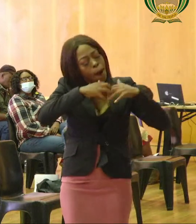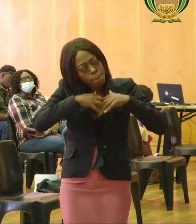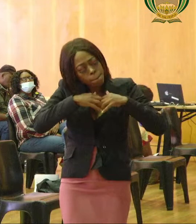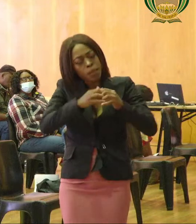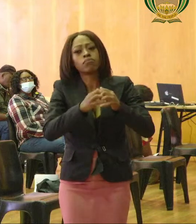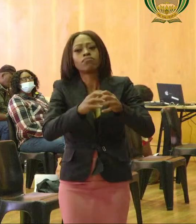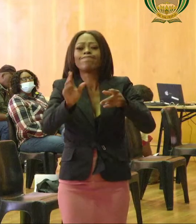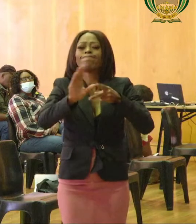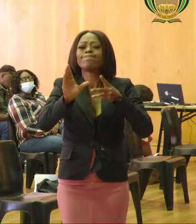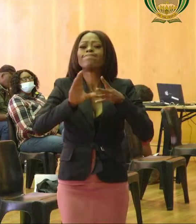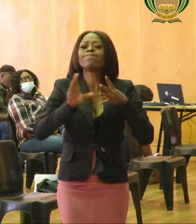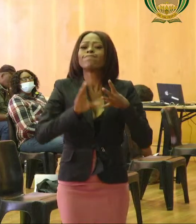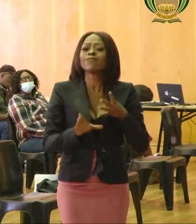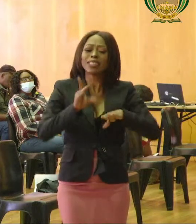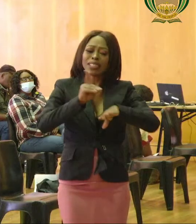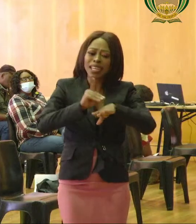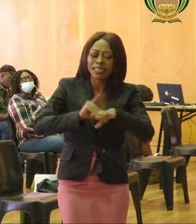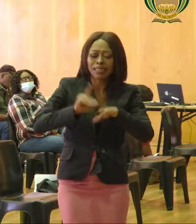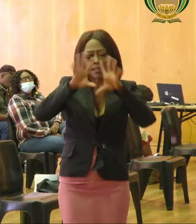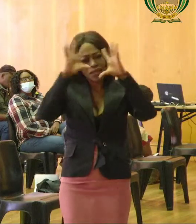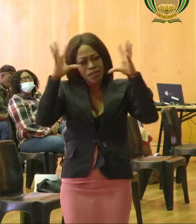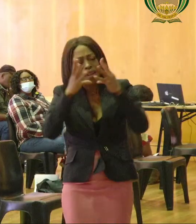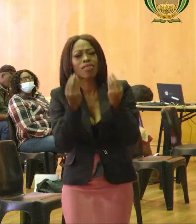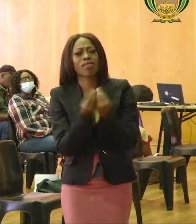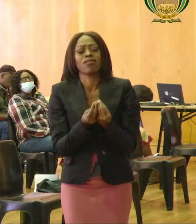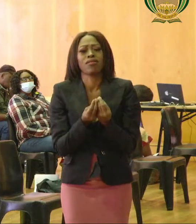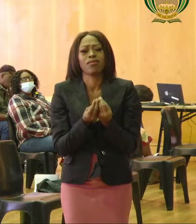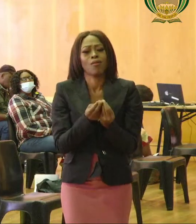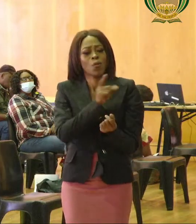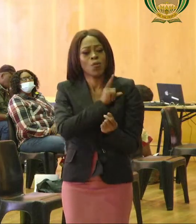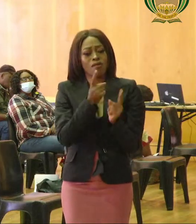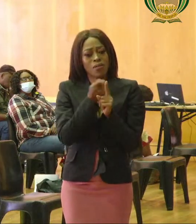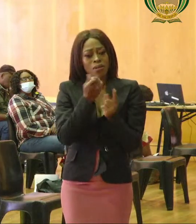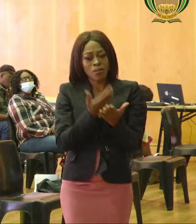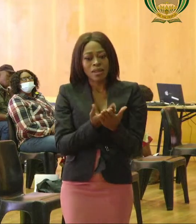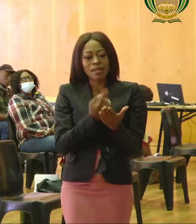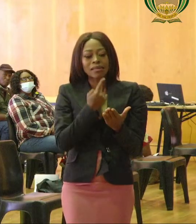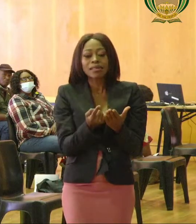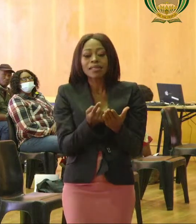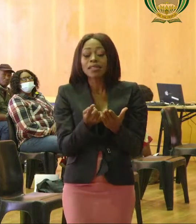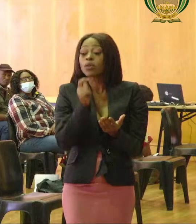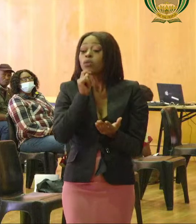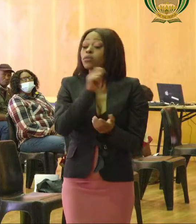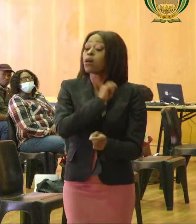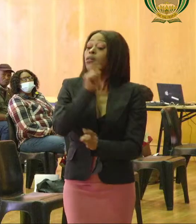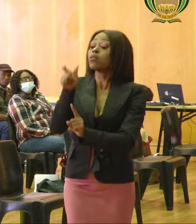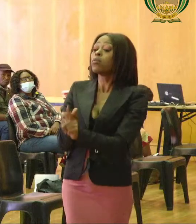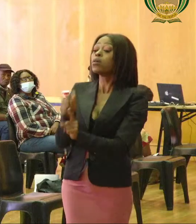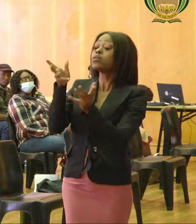jullie kandidaten en raadsleden kan aanstellen wat voor krachtzaken heeft,